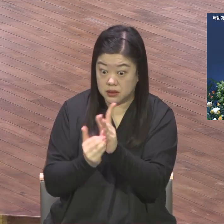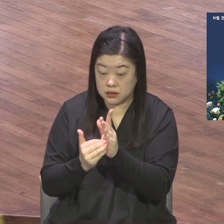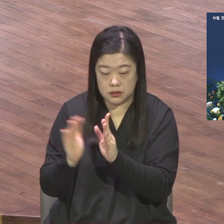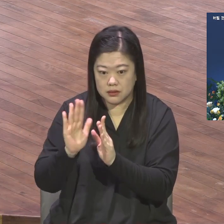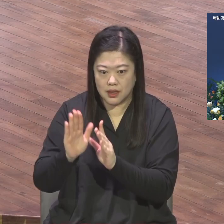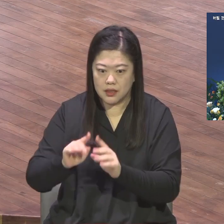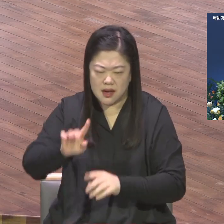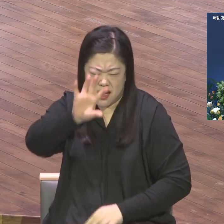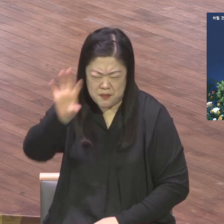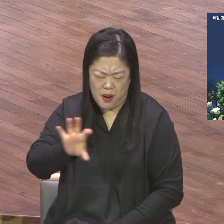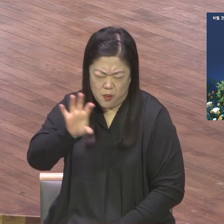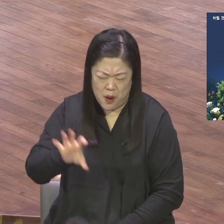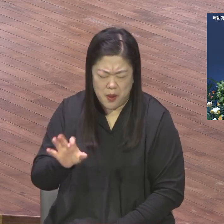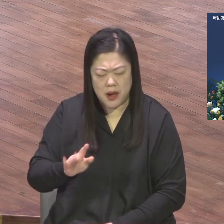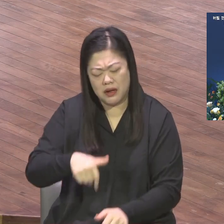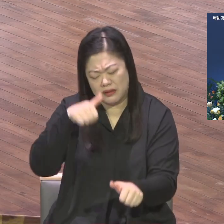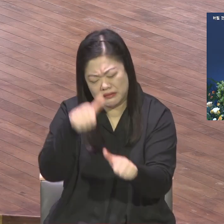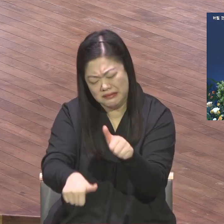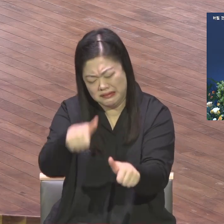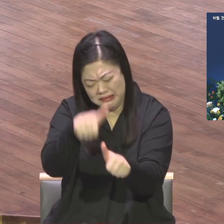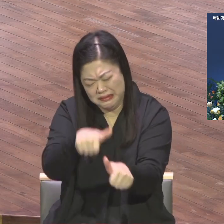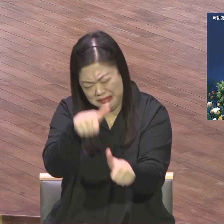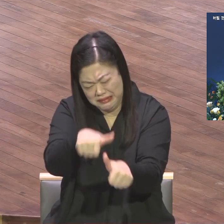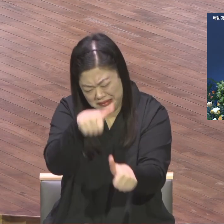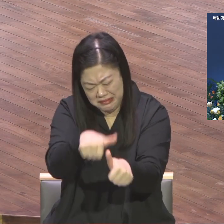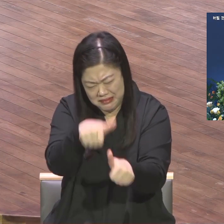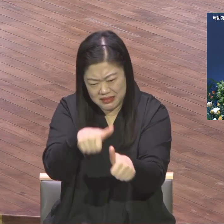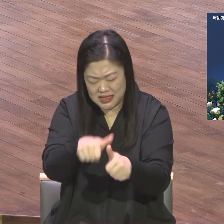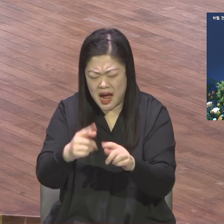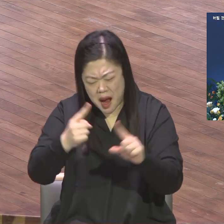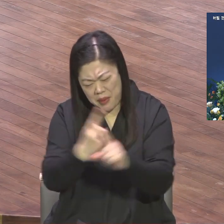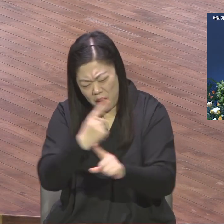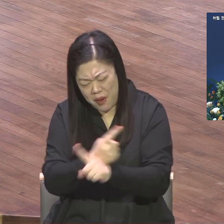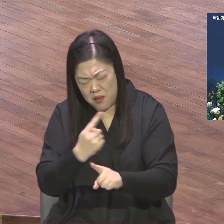수준이 되어야 한다. 영적 수준,